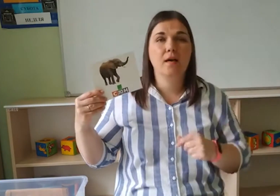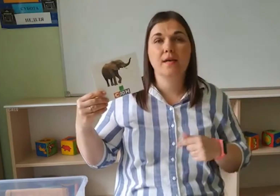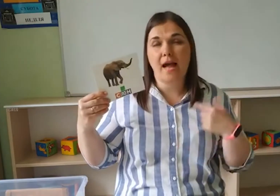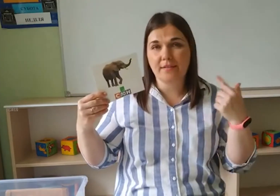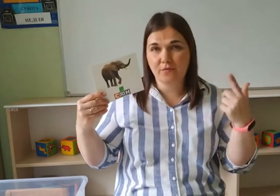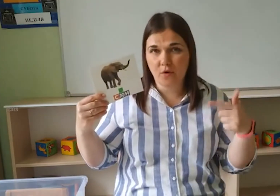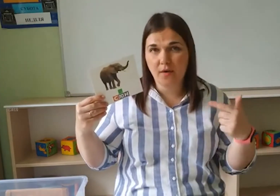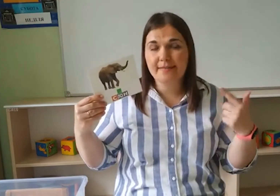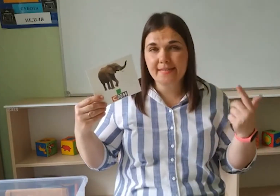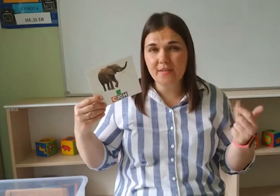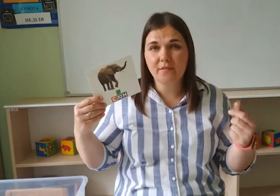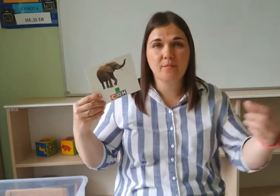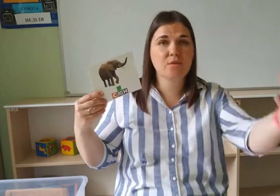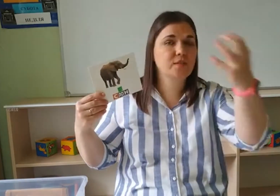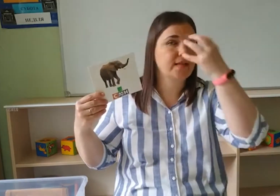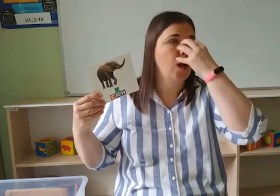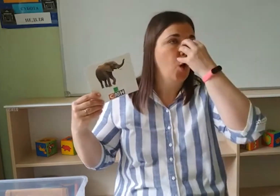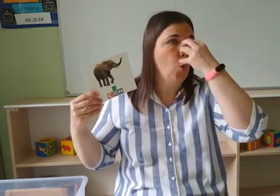А звуконаслідування може бути таке.